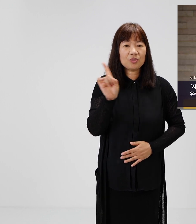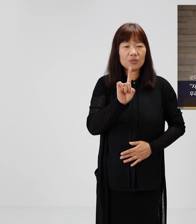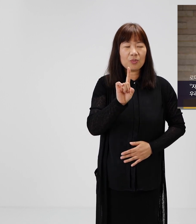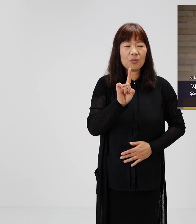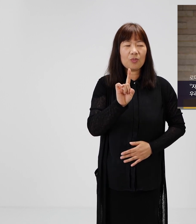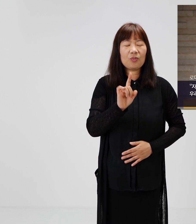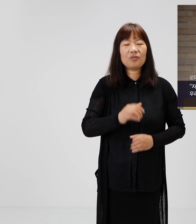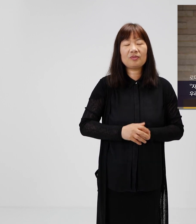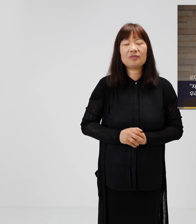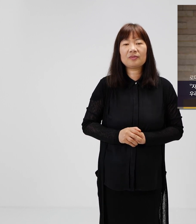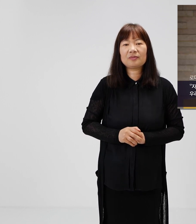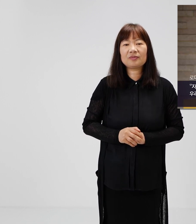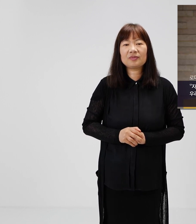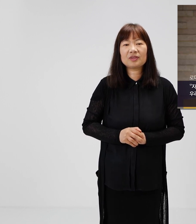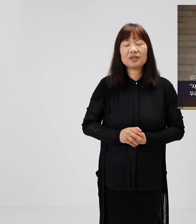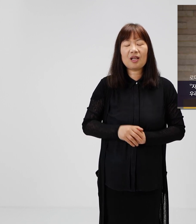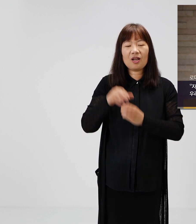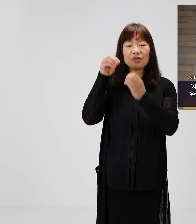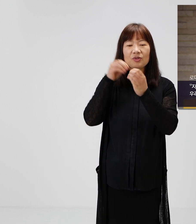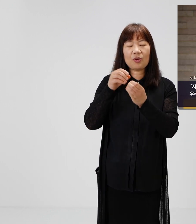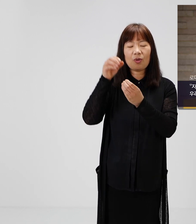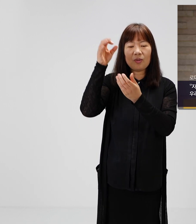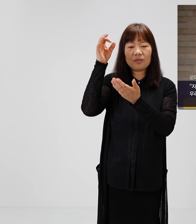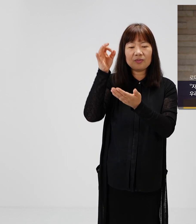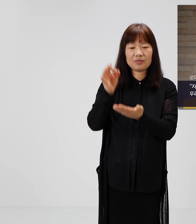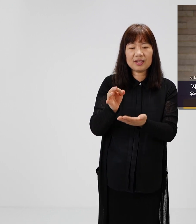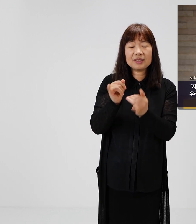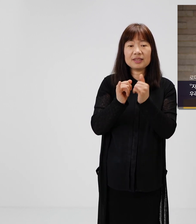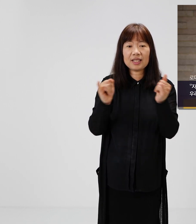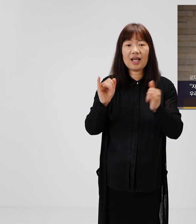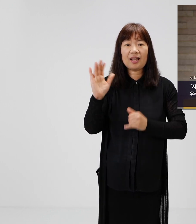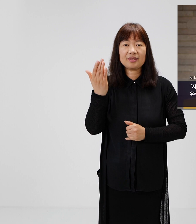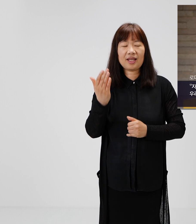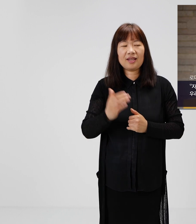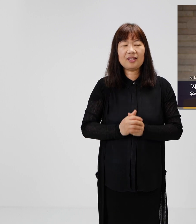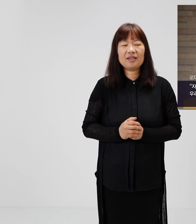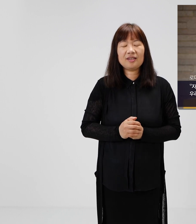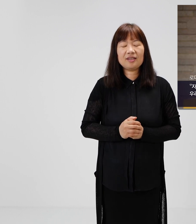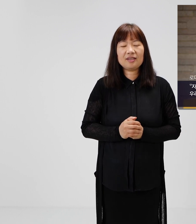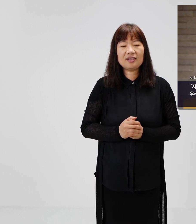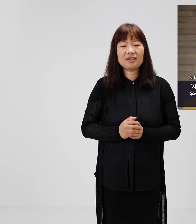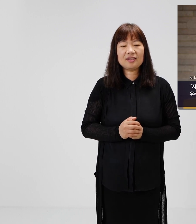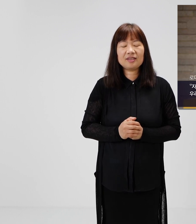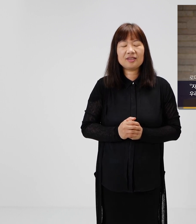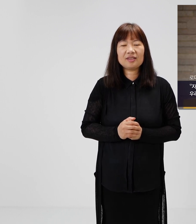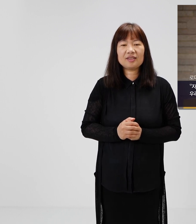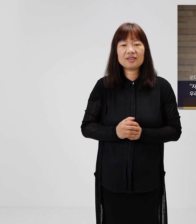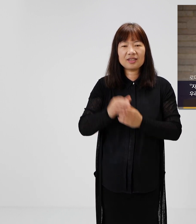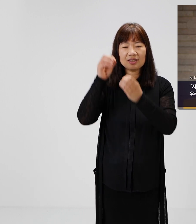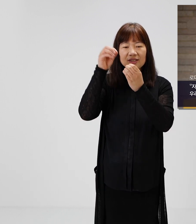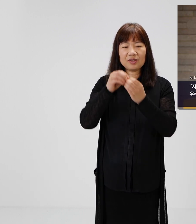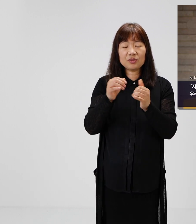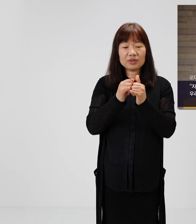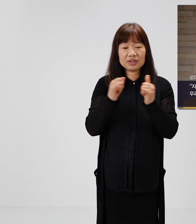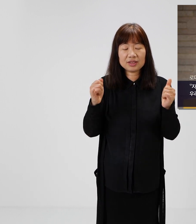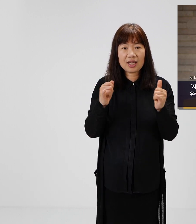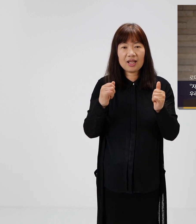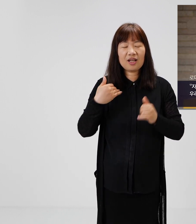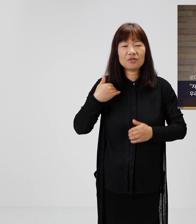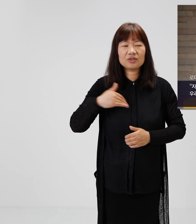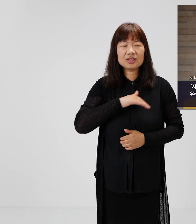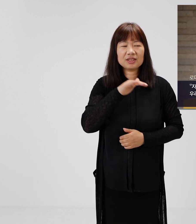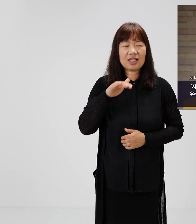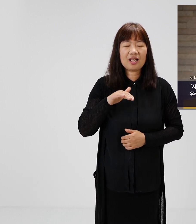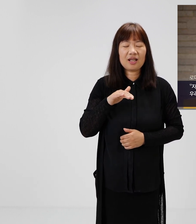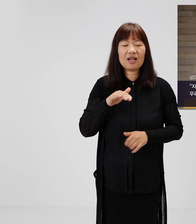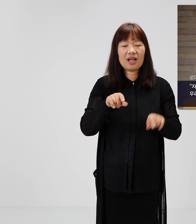되죠? 유업의 상속자가 된단 말이에요. 그러면 그 상속자니 우리가